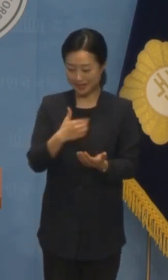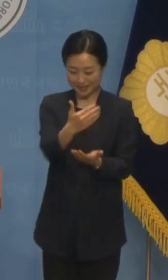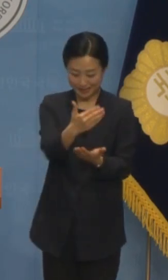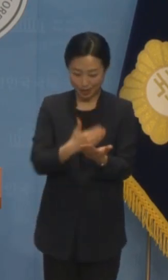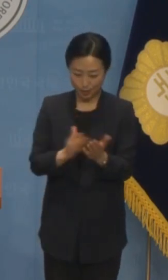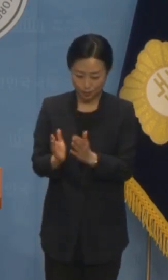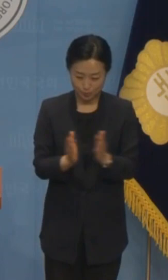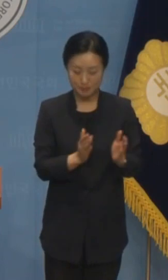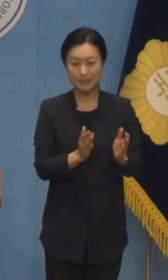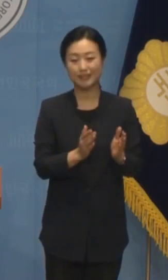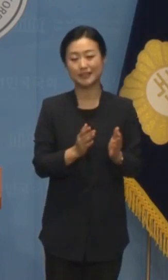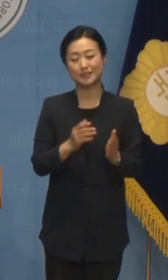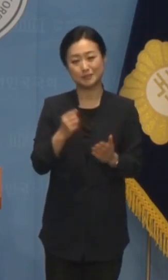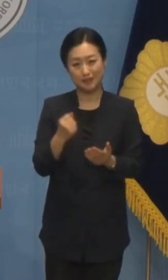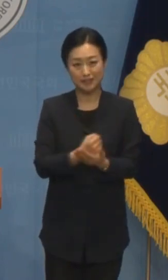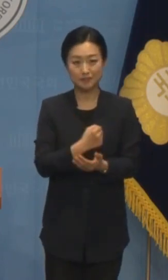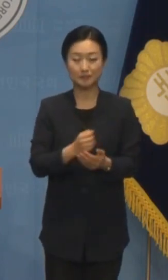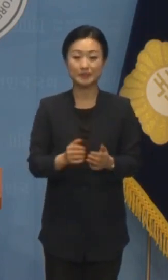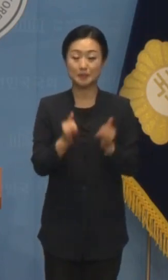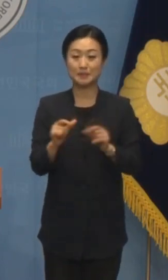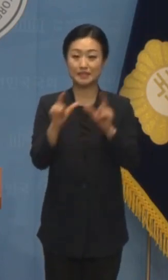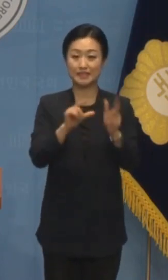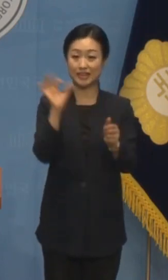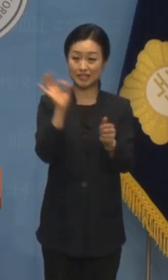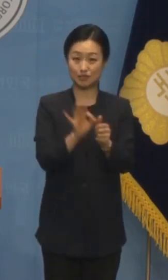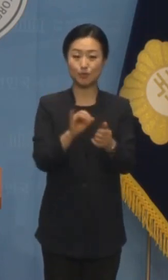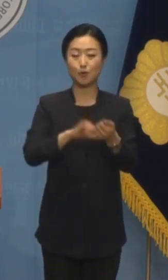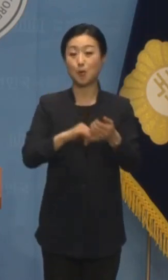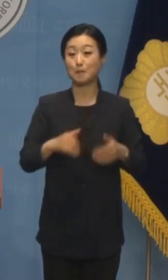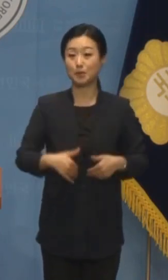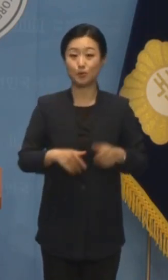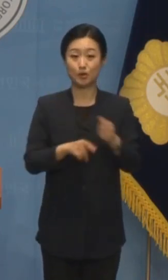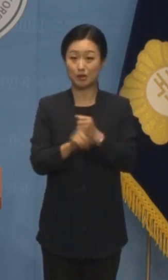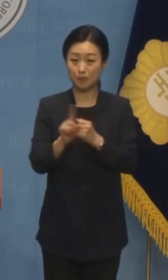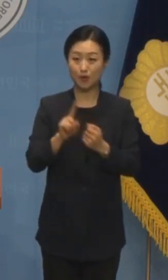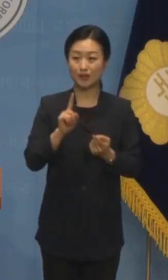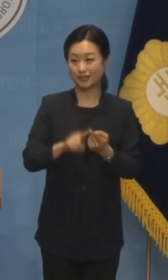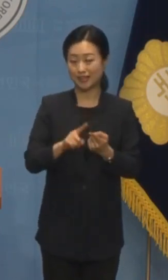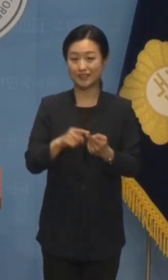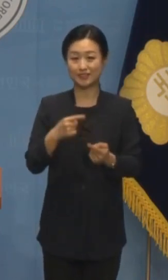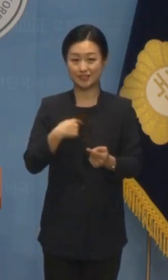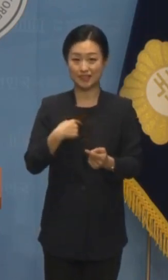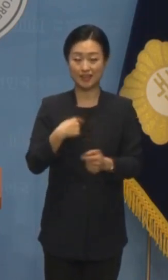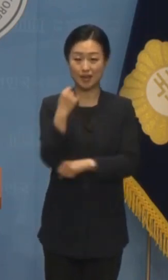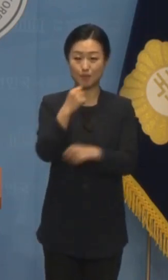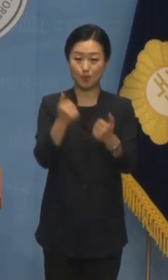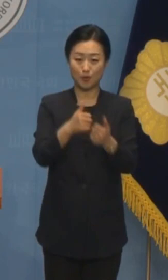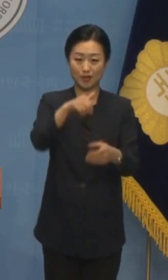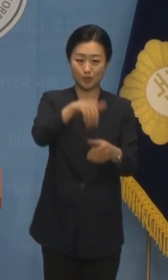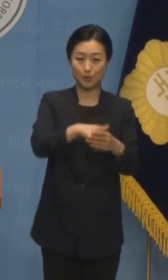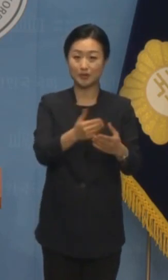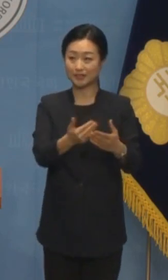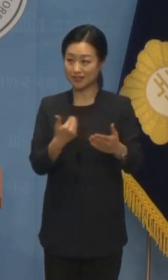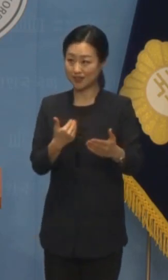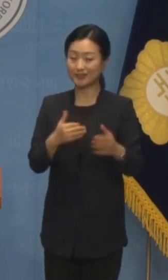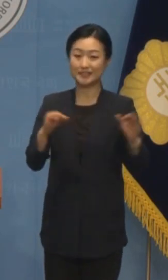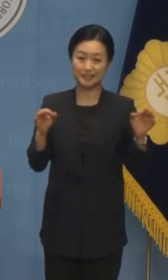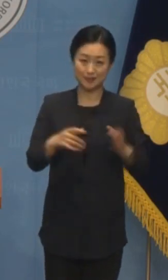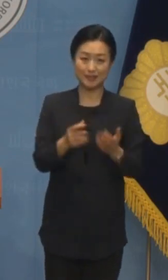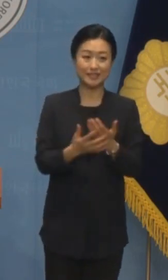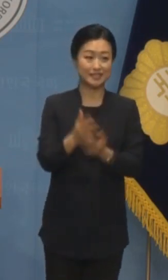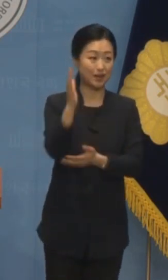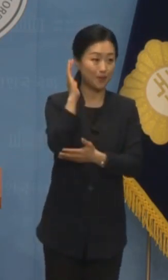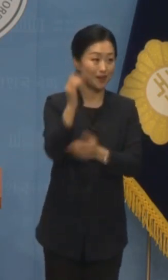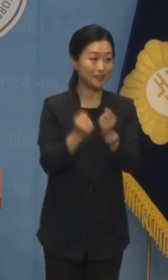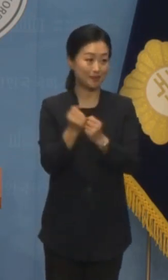아쉬워서 이 민생회복지원금 특별조치법이 반드시 필요한 이유에 대해서 본회의 표결 전에 기자회견 형식으로